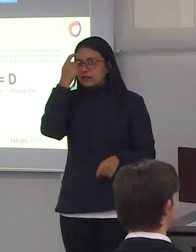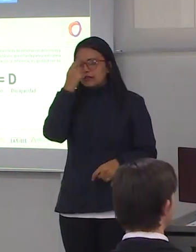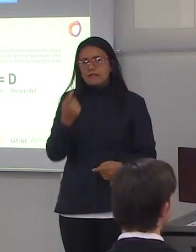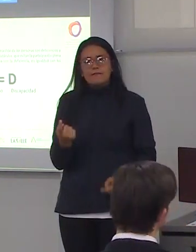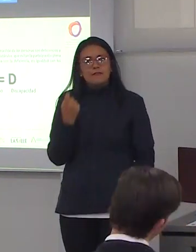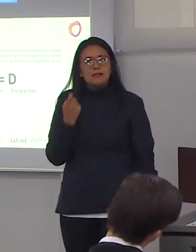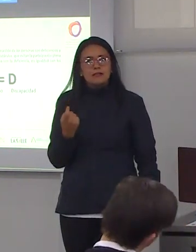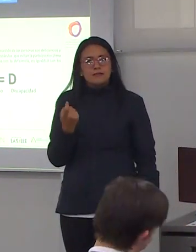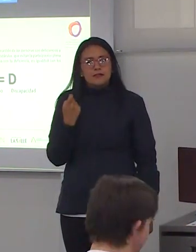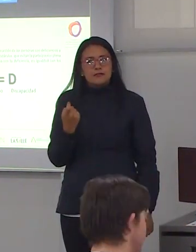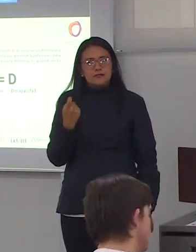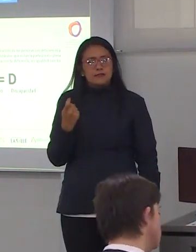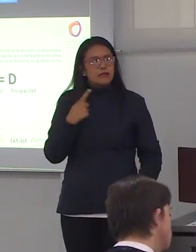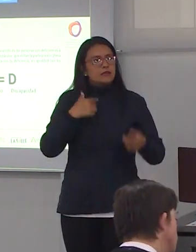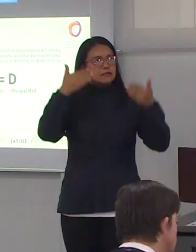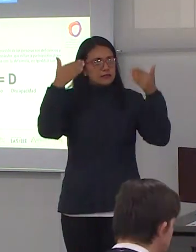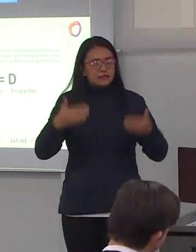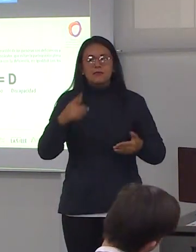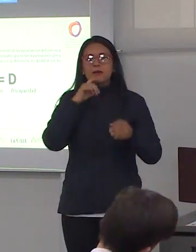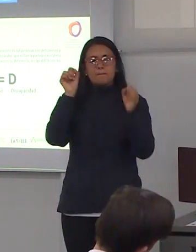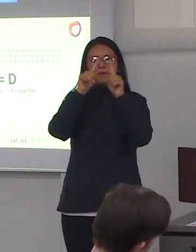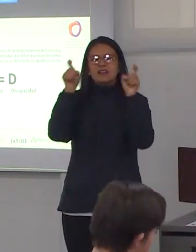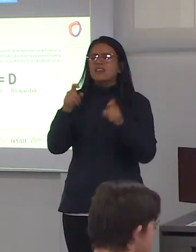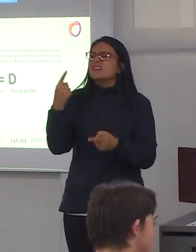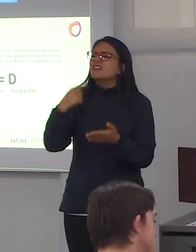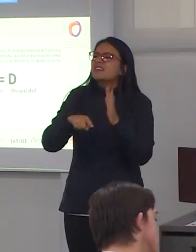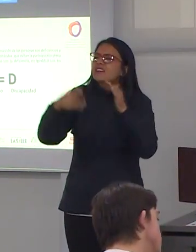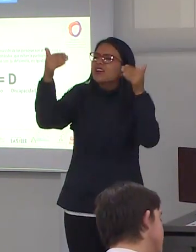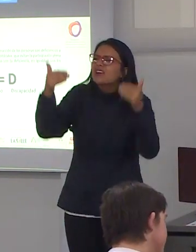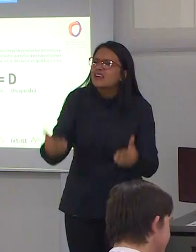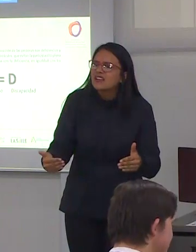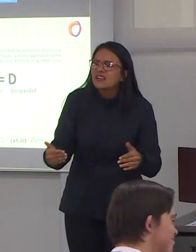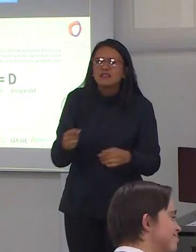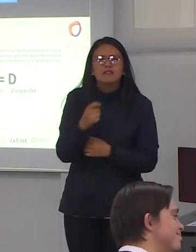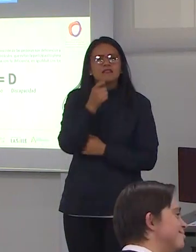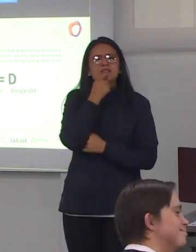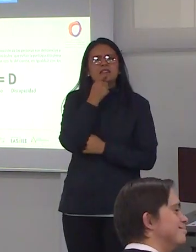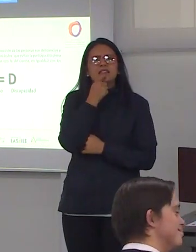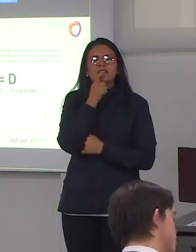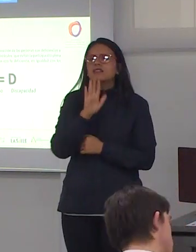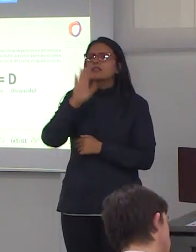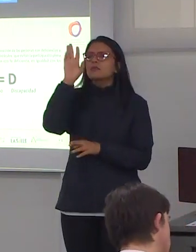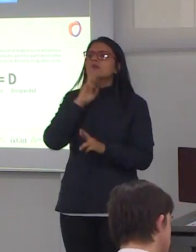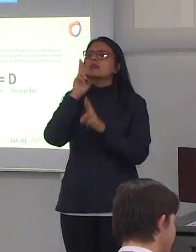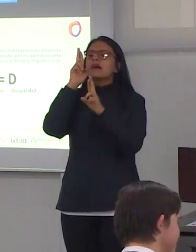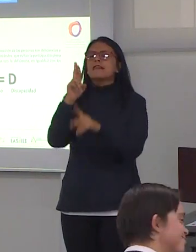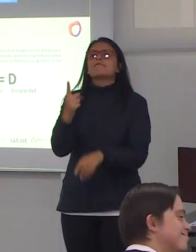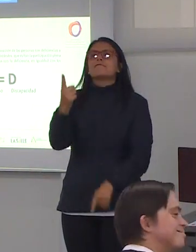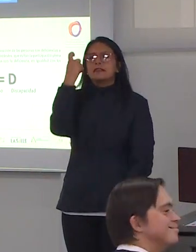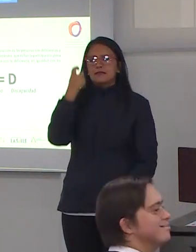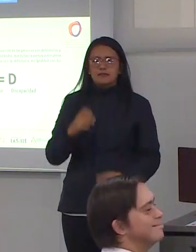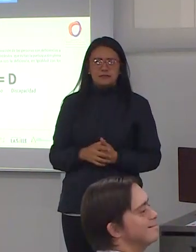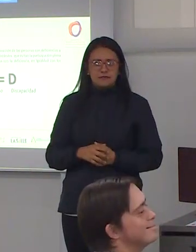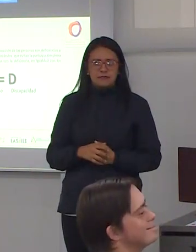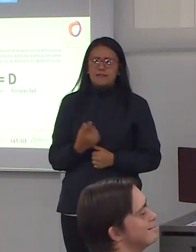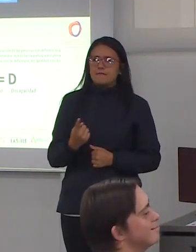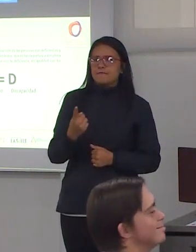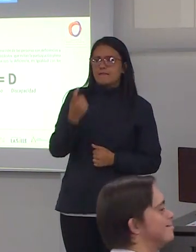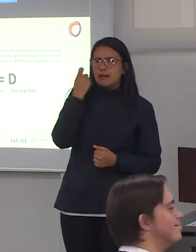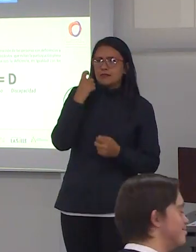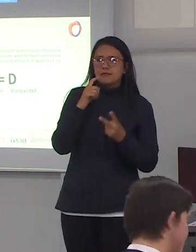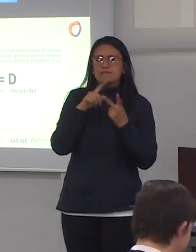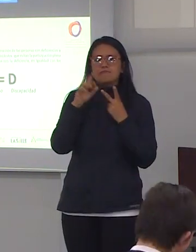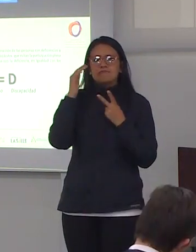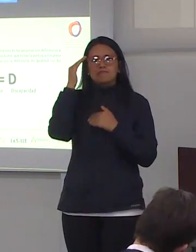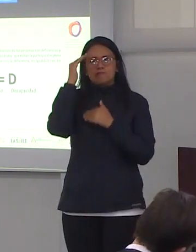que falta cuando hablamos de discapacidad yo siempre hago la pregunta ¿qué es discapacidad? y la gente siempre dice le falta deficiencia